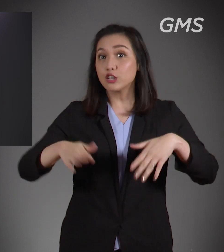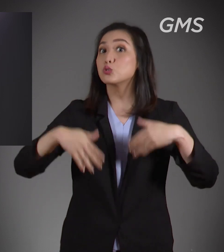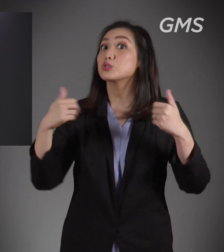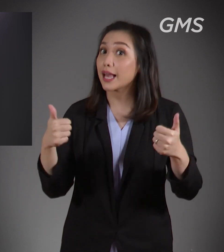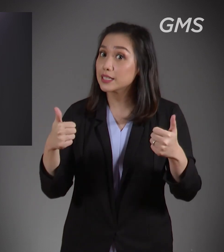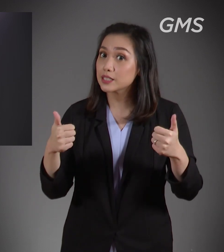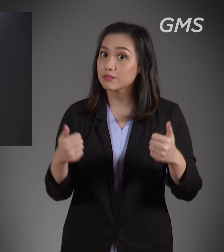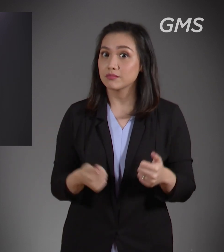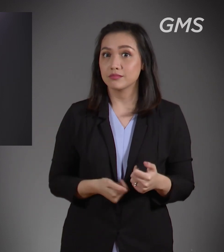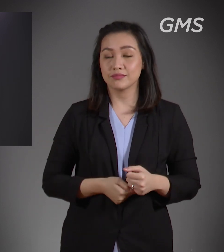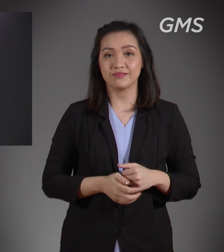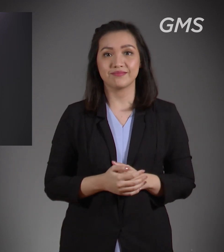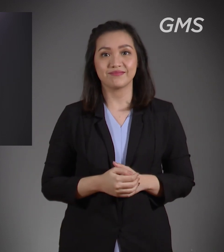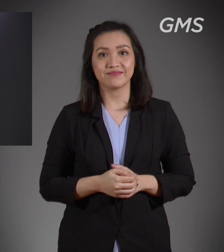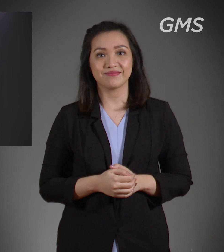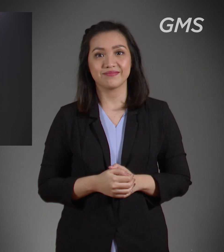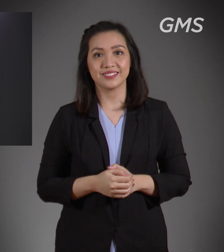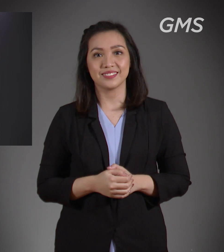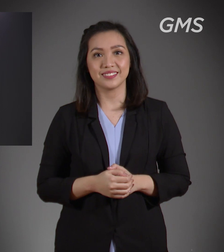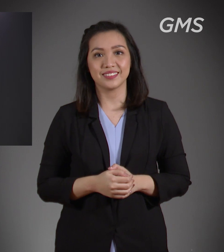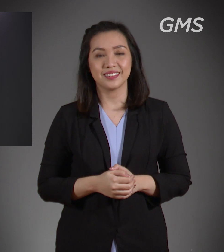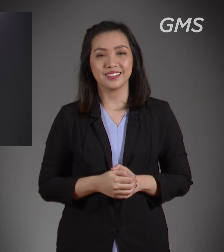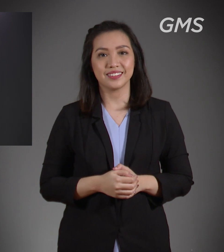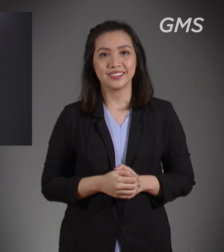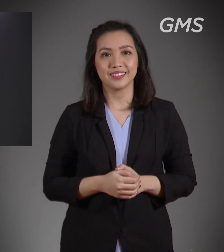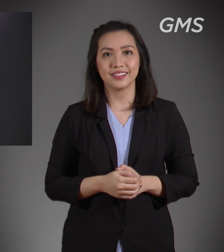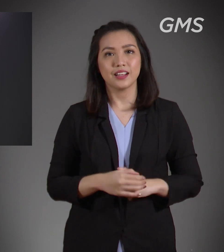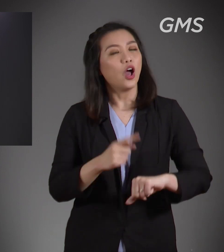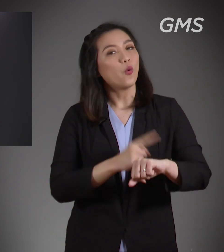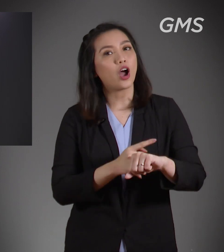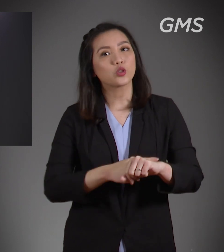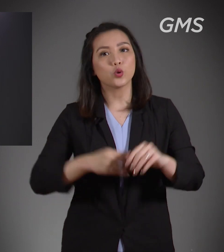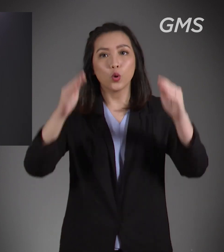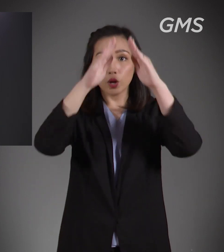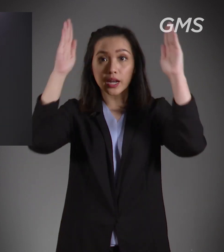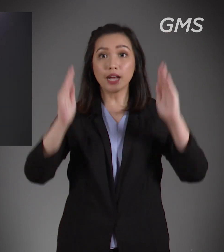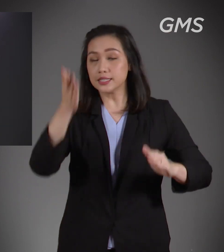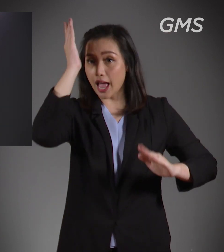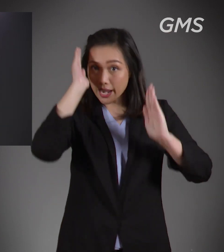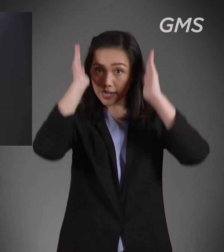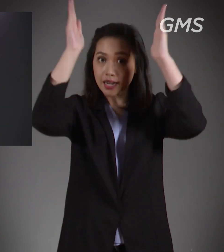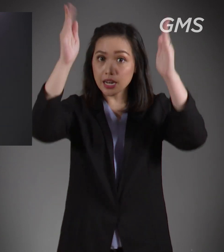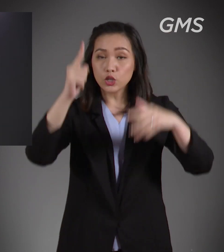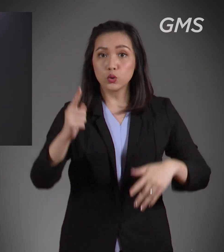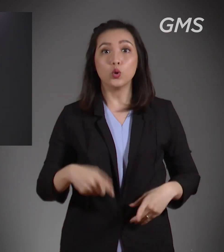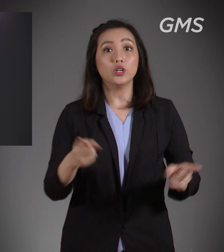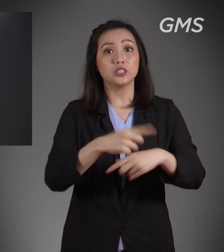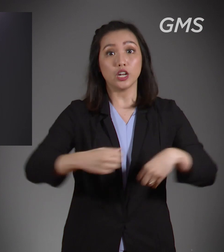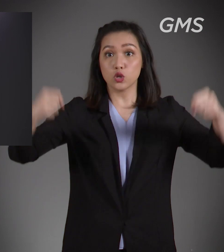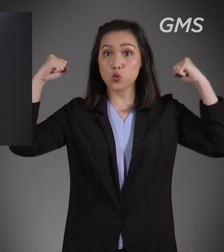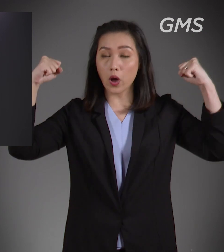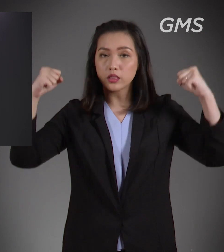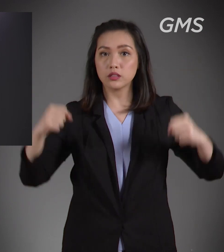tuh. Jadi gak heran, ini umum sekali. Ketika kerajaannya menjadi kokoh. Kekuasaannya menjadi teguh. Kumatlah sang